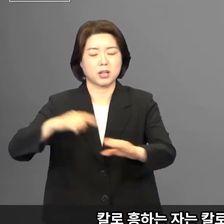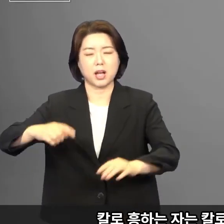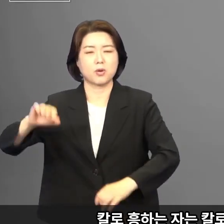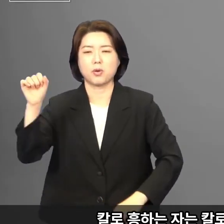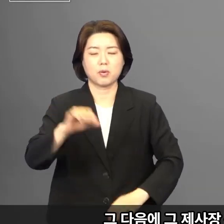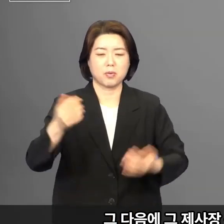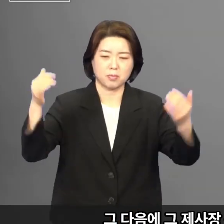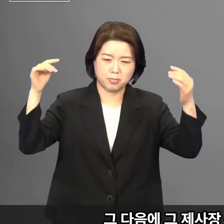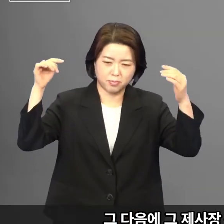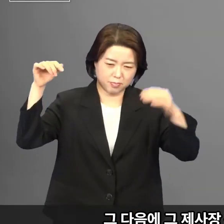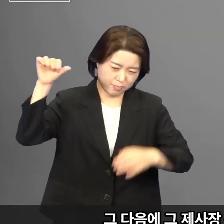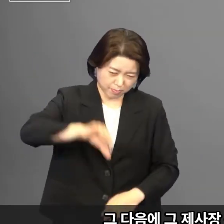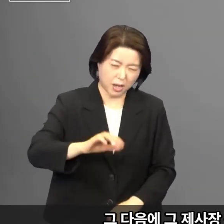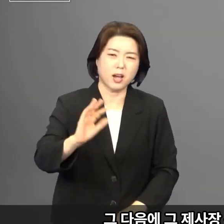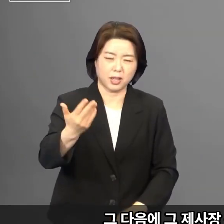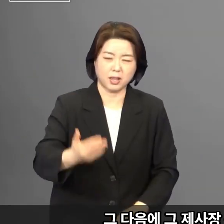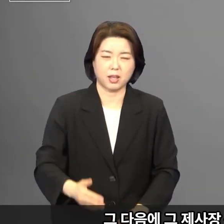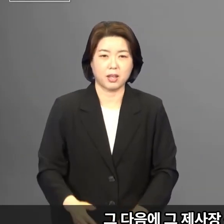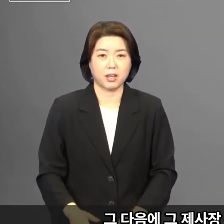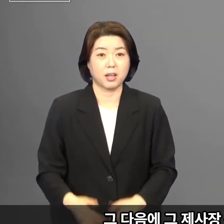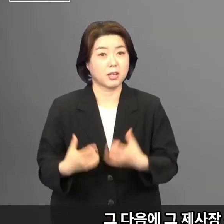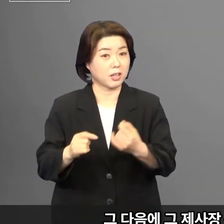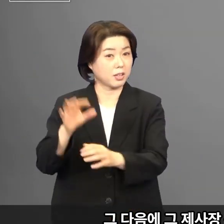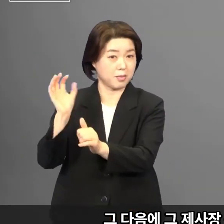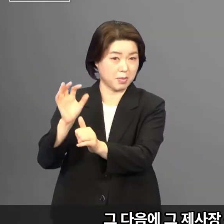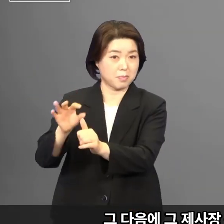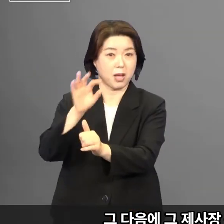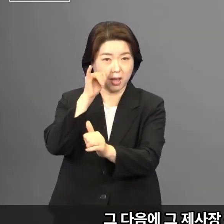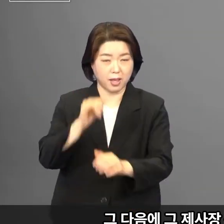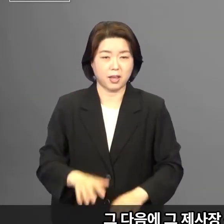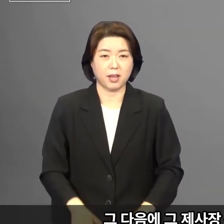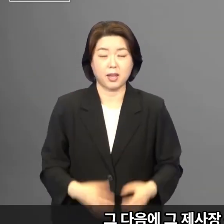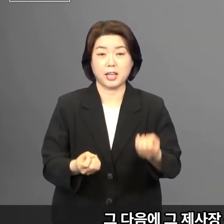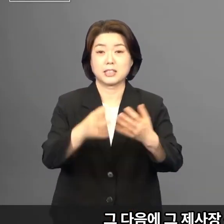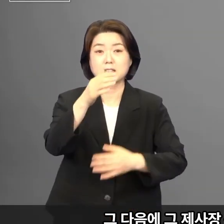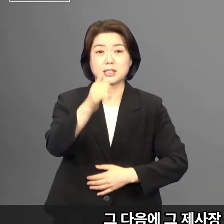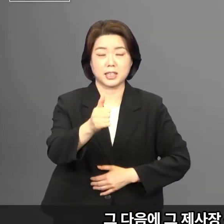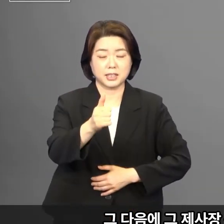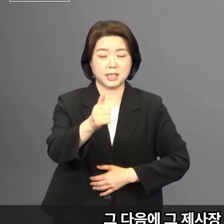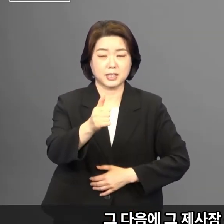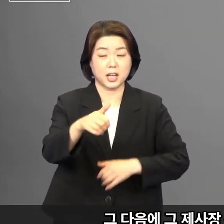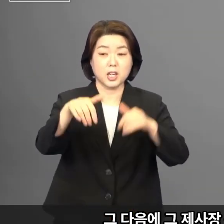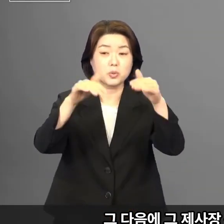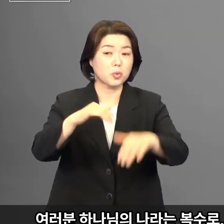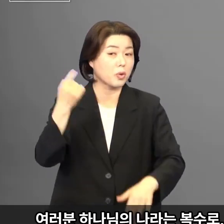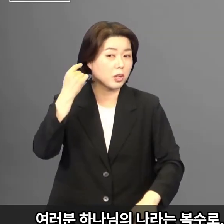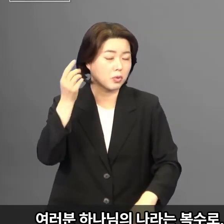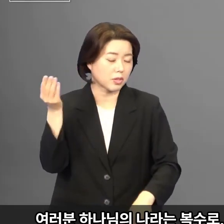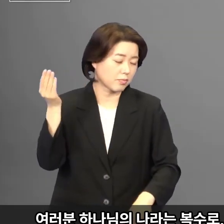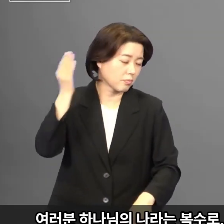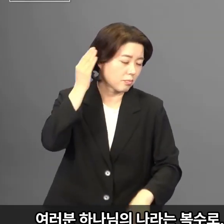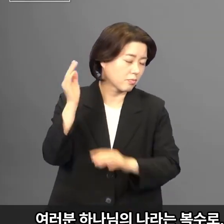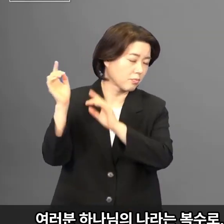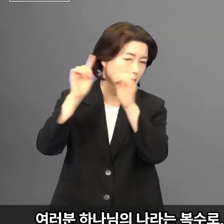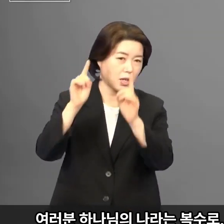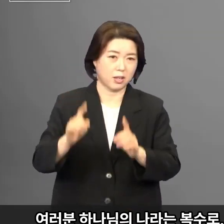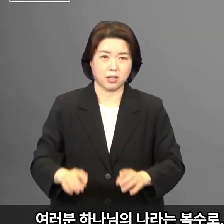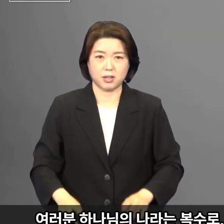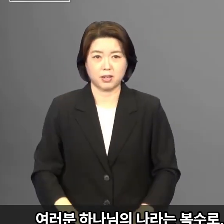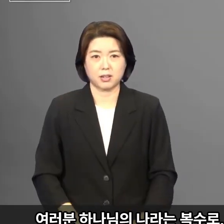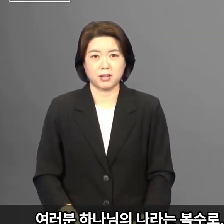그렇게 꾸짖고 그 다음에 그 제사장 종의 귀를 치유해 주십니다. 여러분,